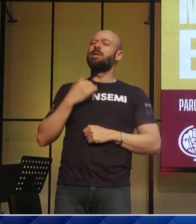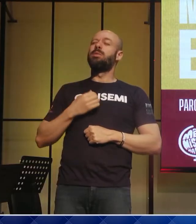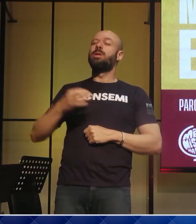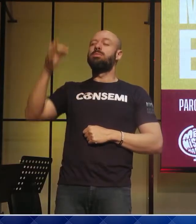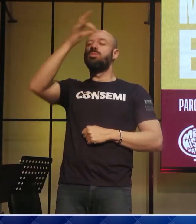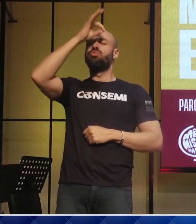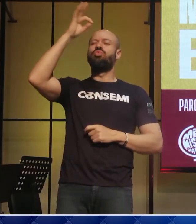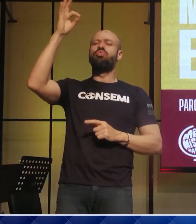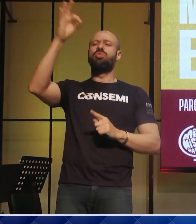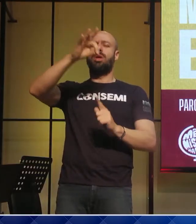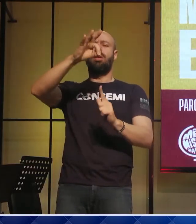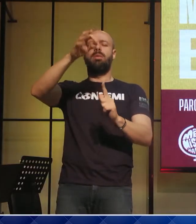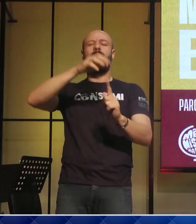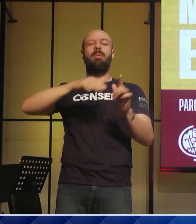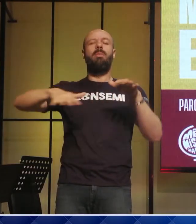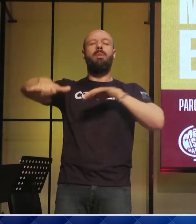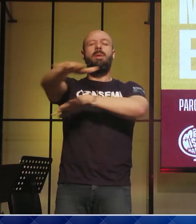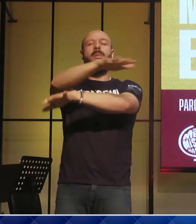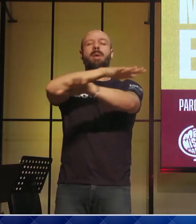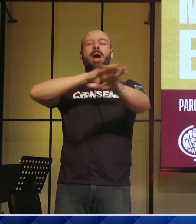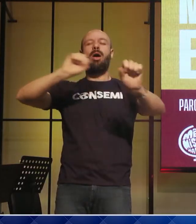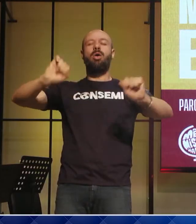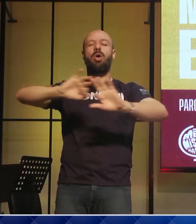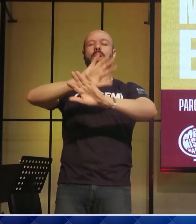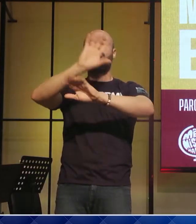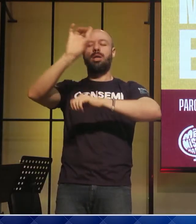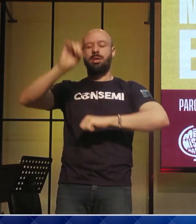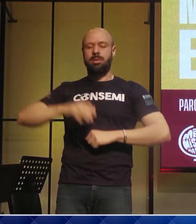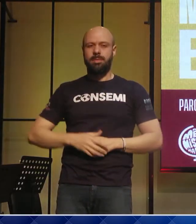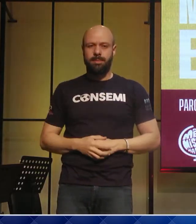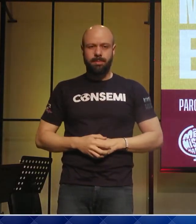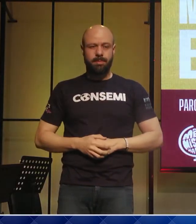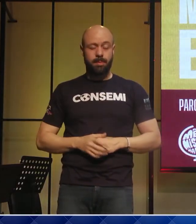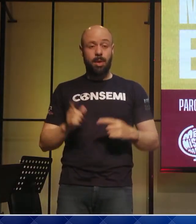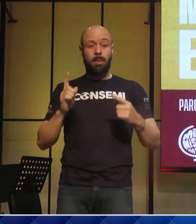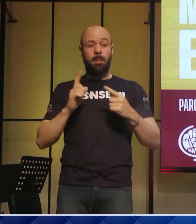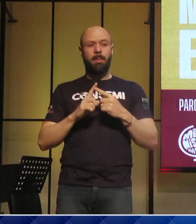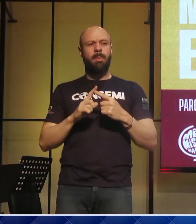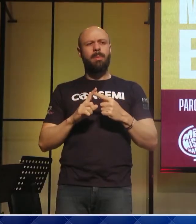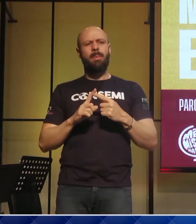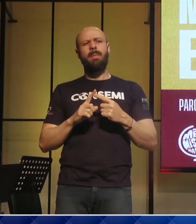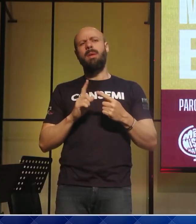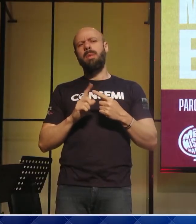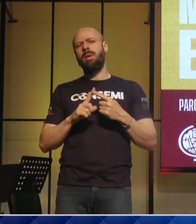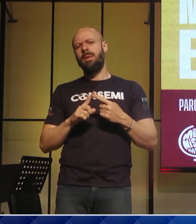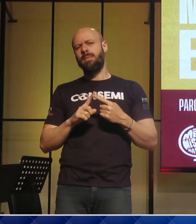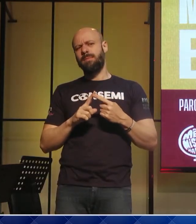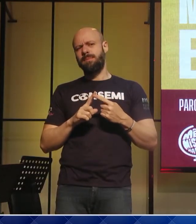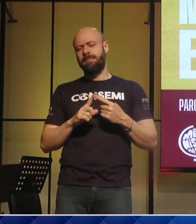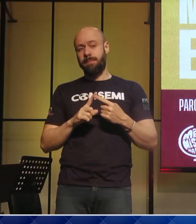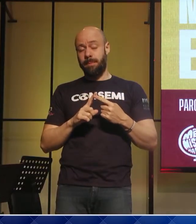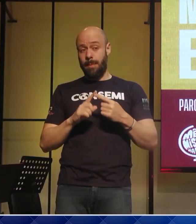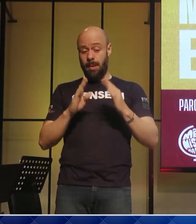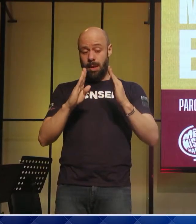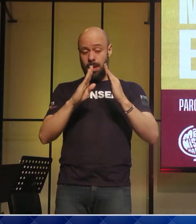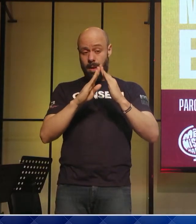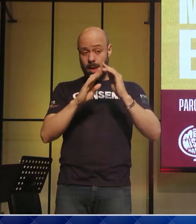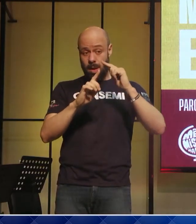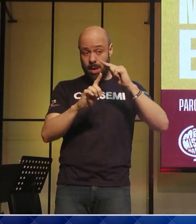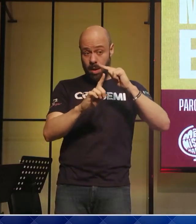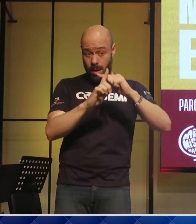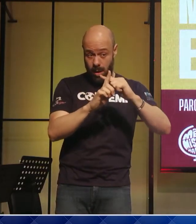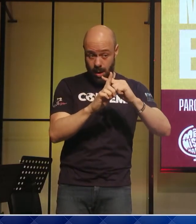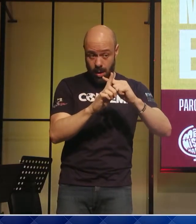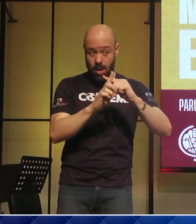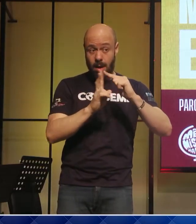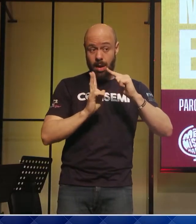o teu nome. Porque a tua igreja, tu deu sua vida e intercede